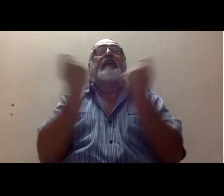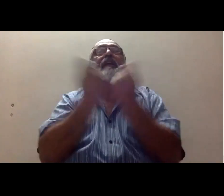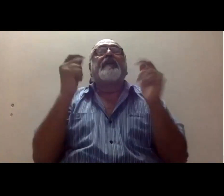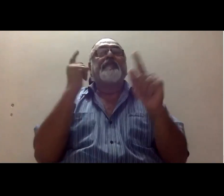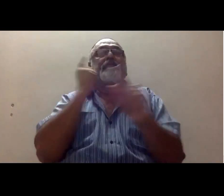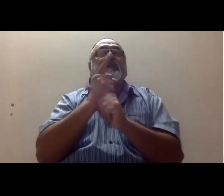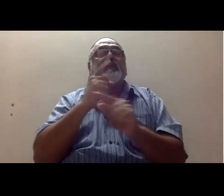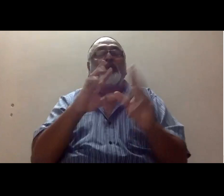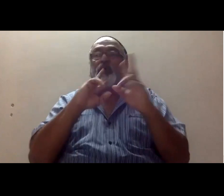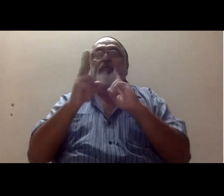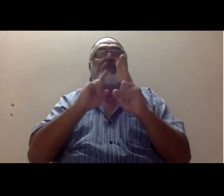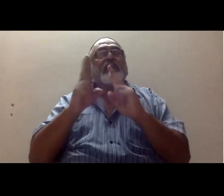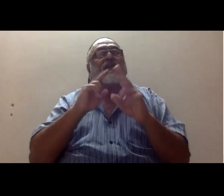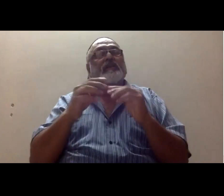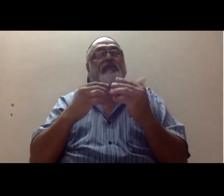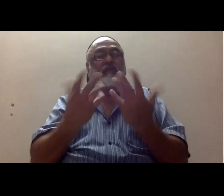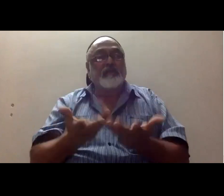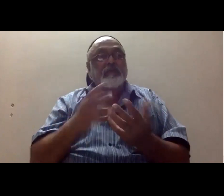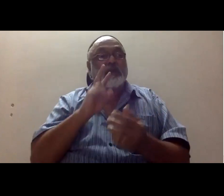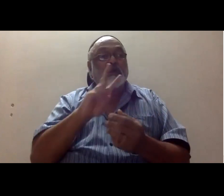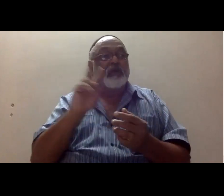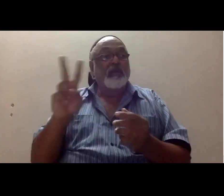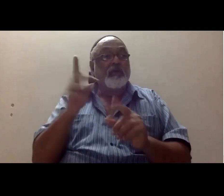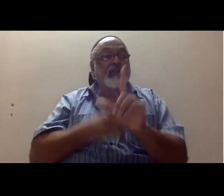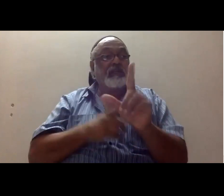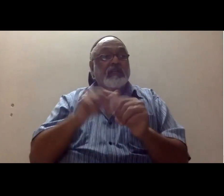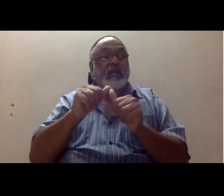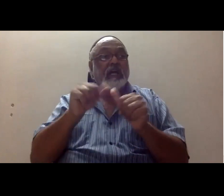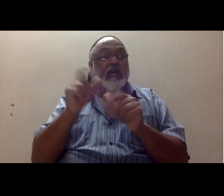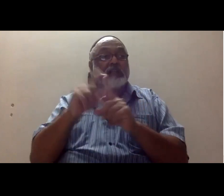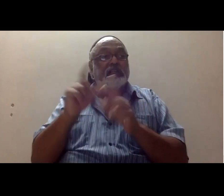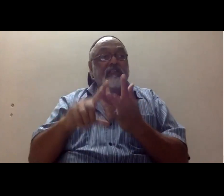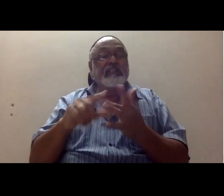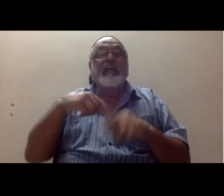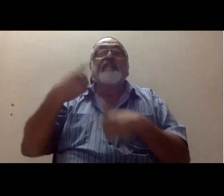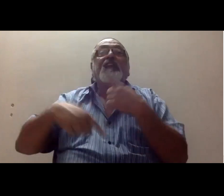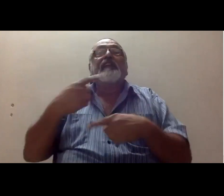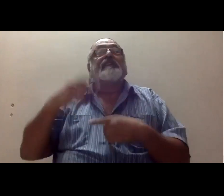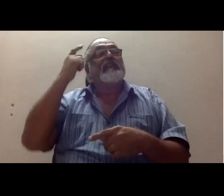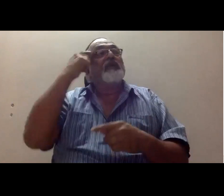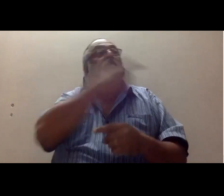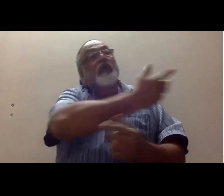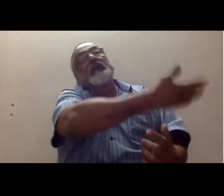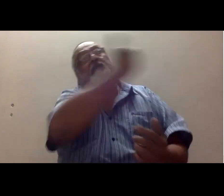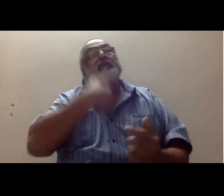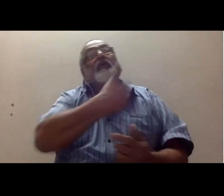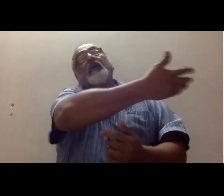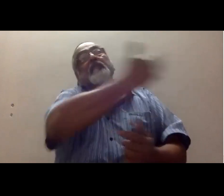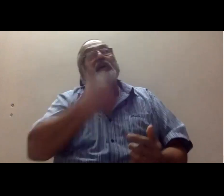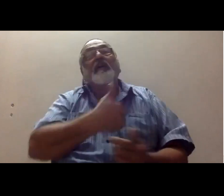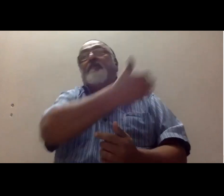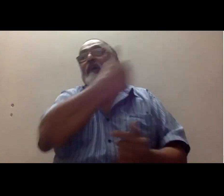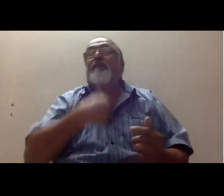नहीं कि मैं 22 साल वहां पे काम की हूँ, और हर दिन मैं यही सोचते रही कि वो आएंगे, वो कैसे आएंगे जब तक आप नहीं